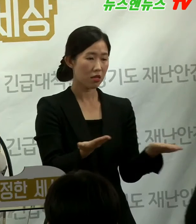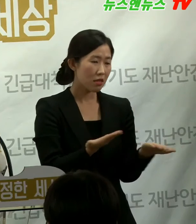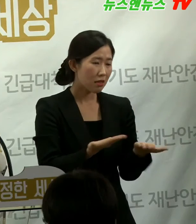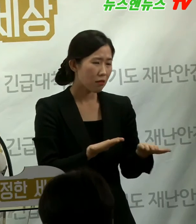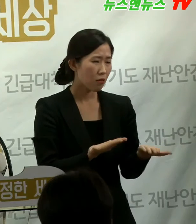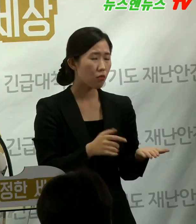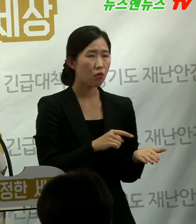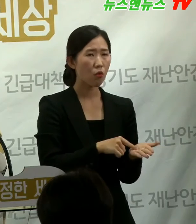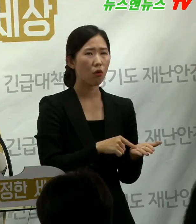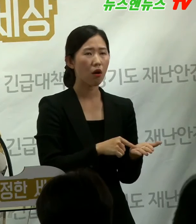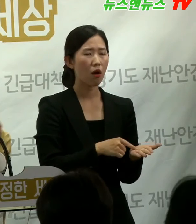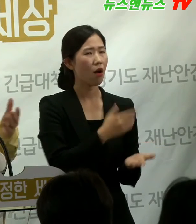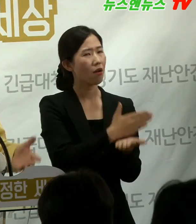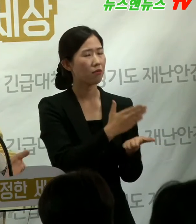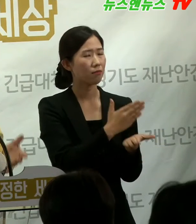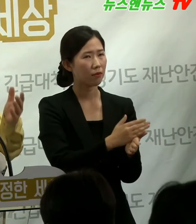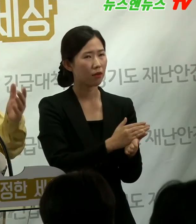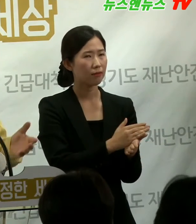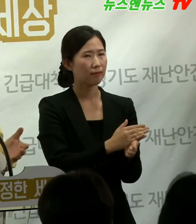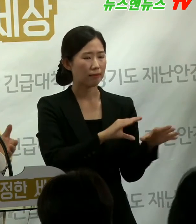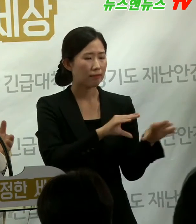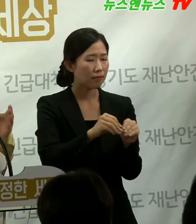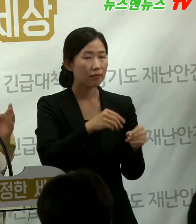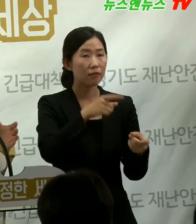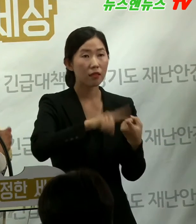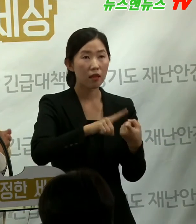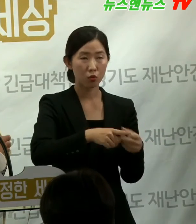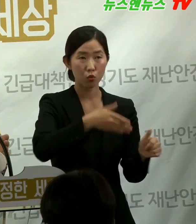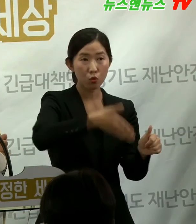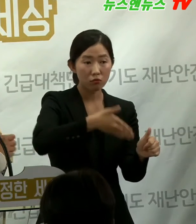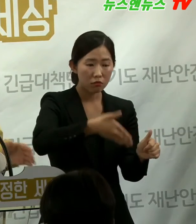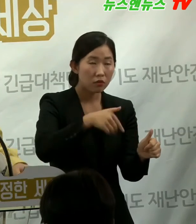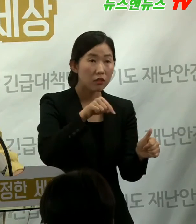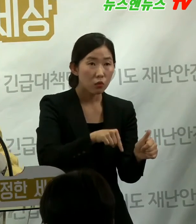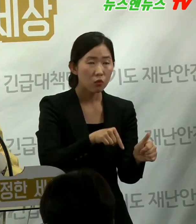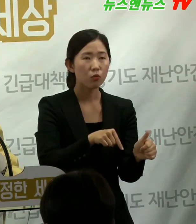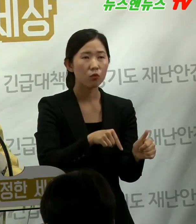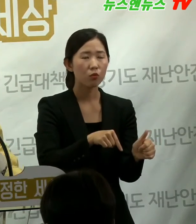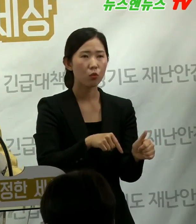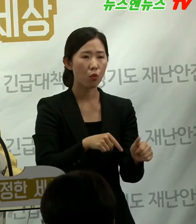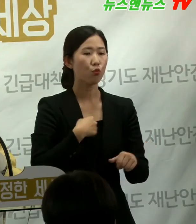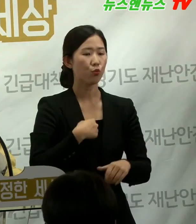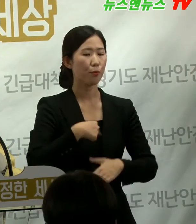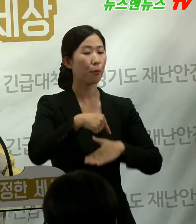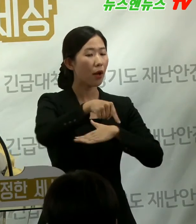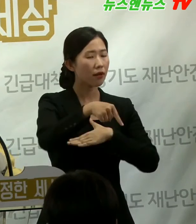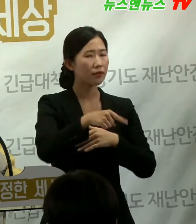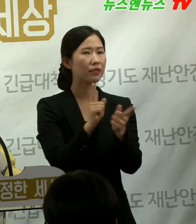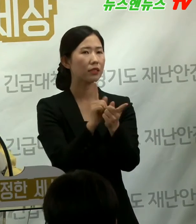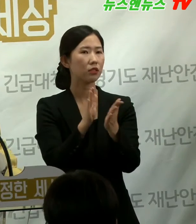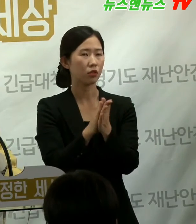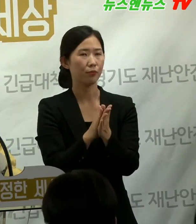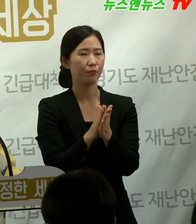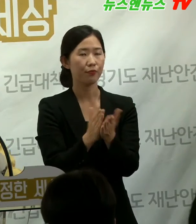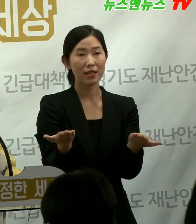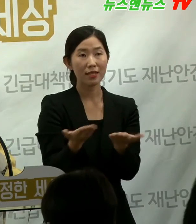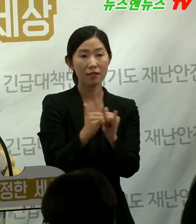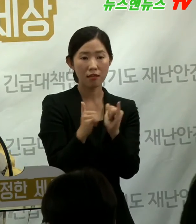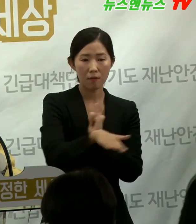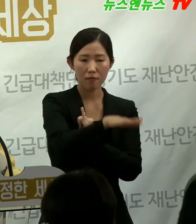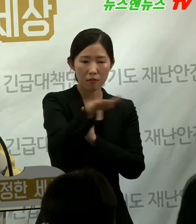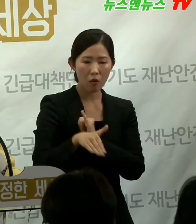겁니다. 저희가 또 우리 공무원들이 현장에 가서 어떤 방식의 제한이 영업의 그 방해를